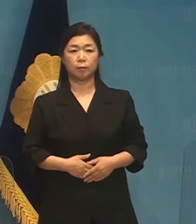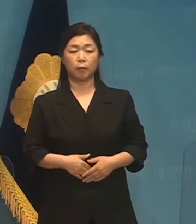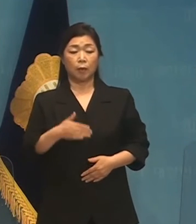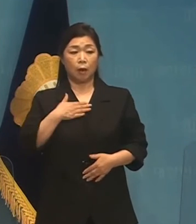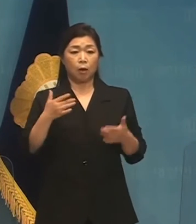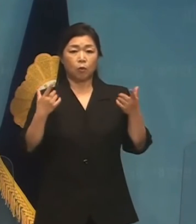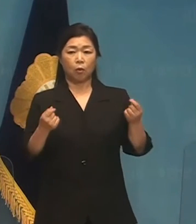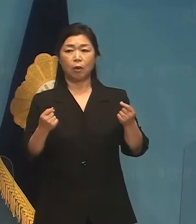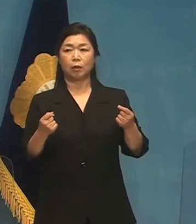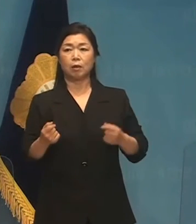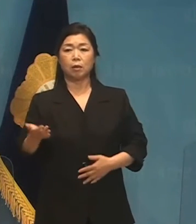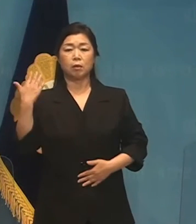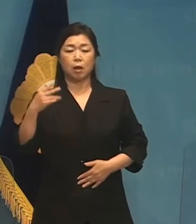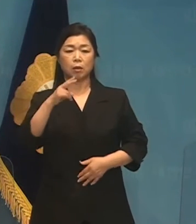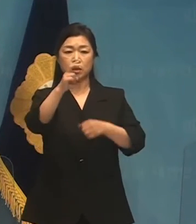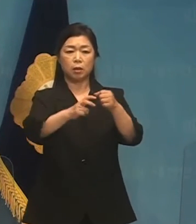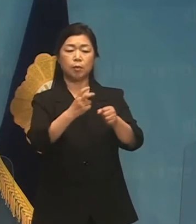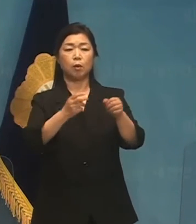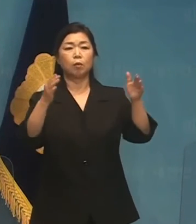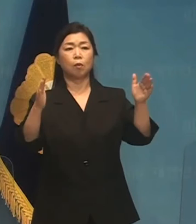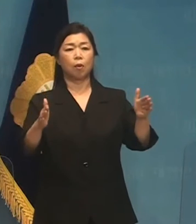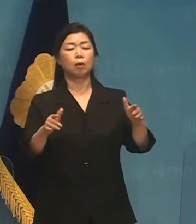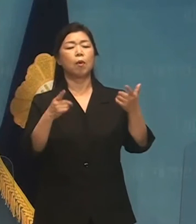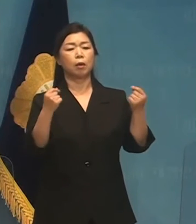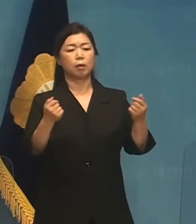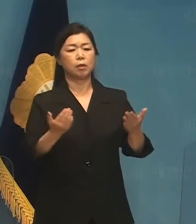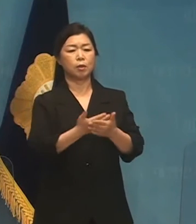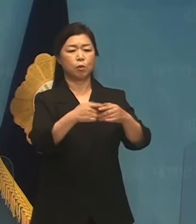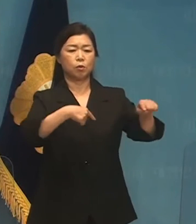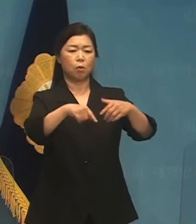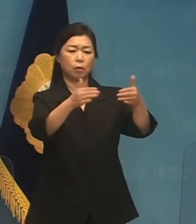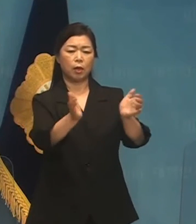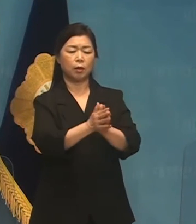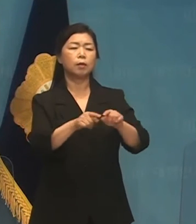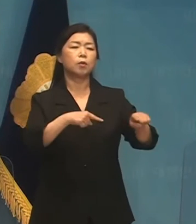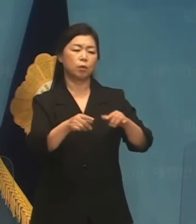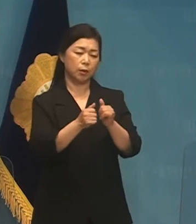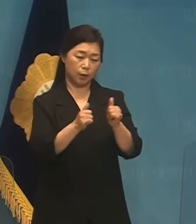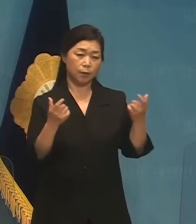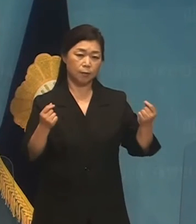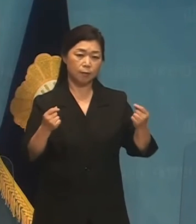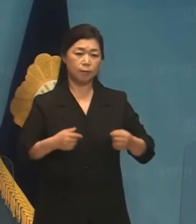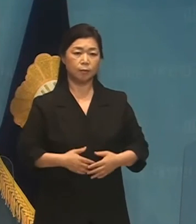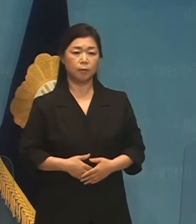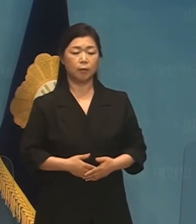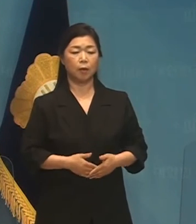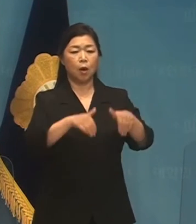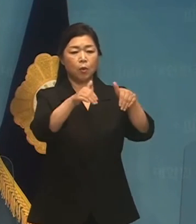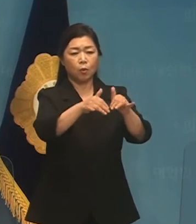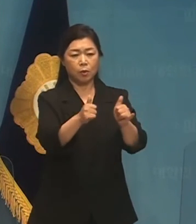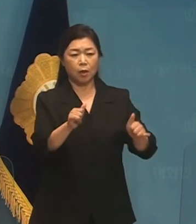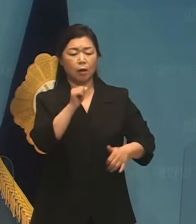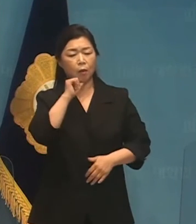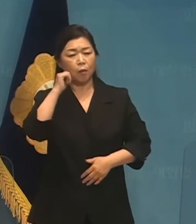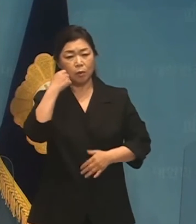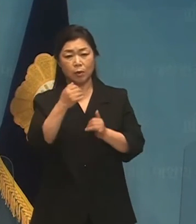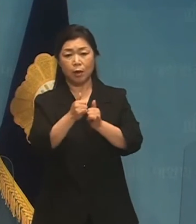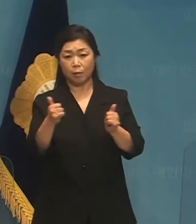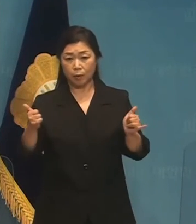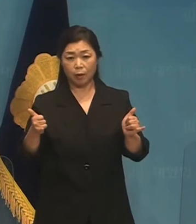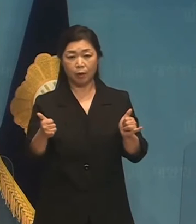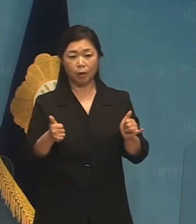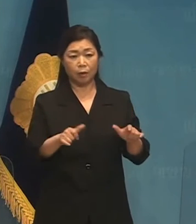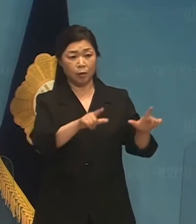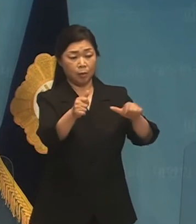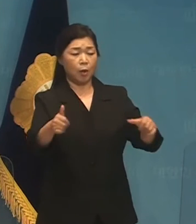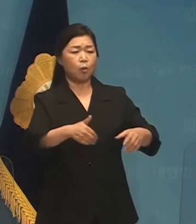저 또한 지난 20년간 그런 진보정당의 정치인이었습니다. 노동자와 서민의 곁에서